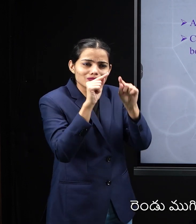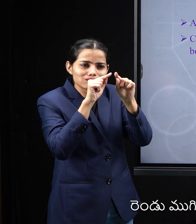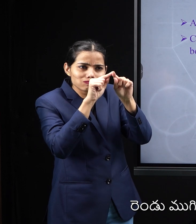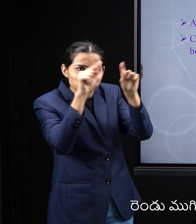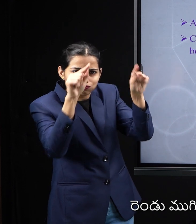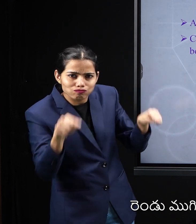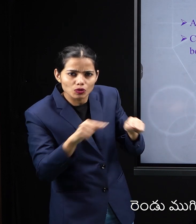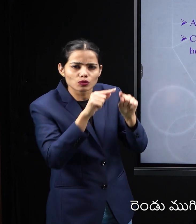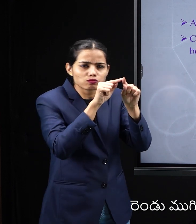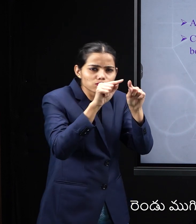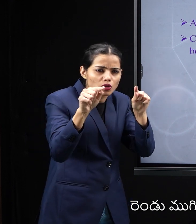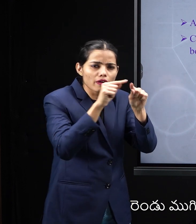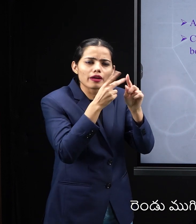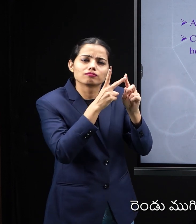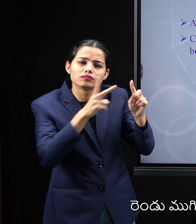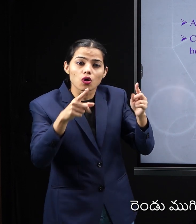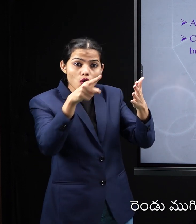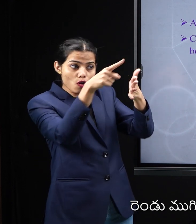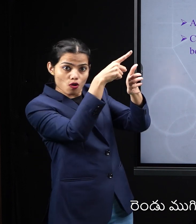ముగింపు బిందువులతో లైన్ విభాగాలు.